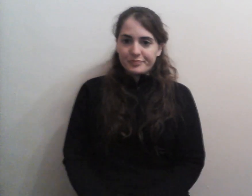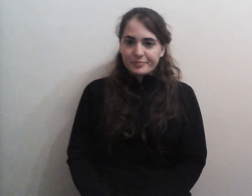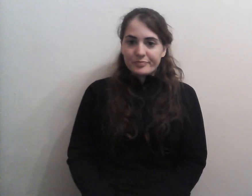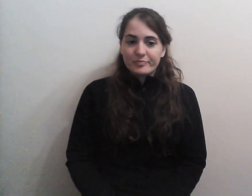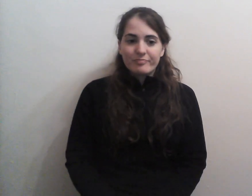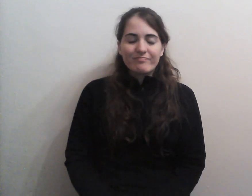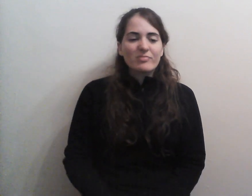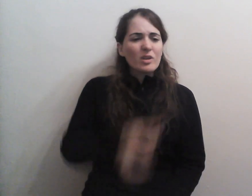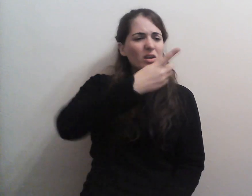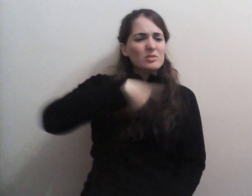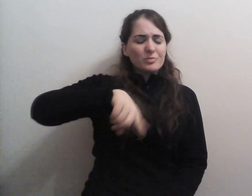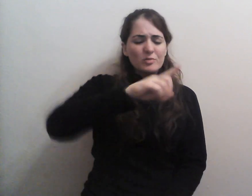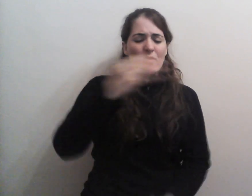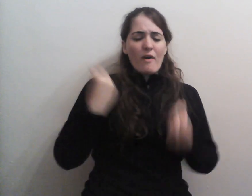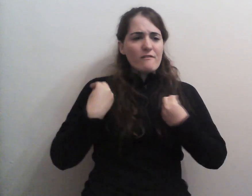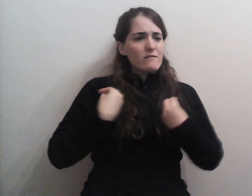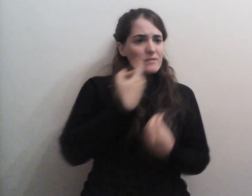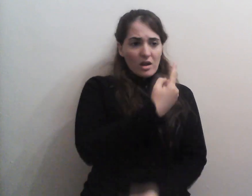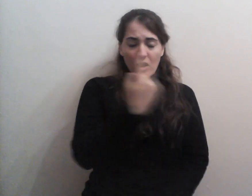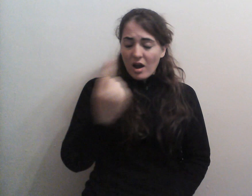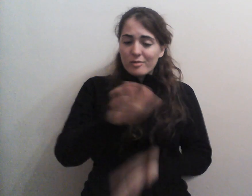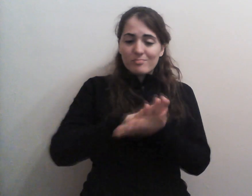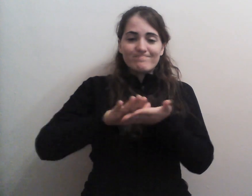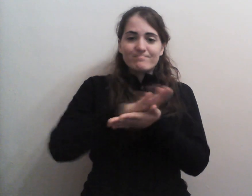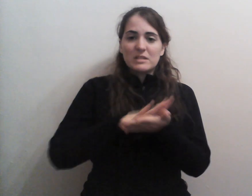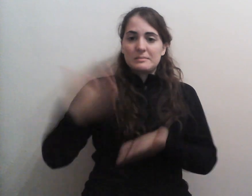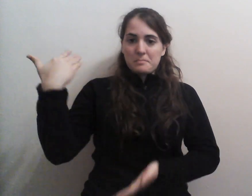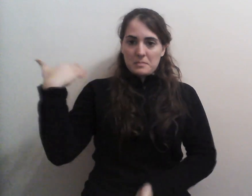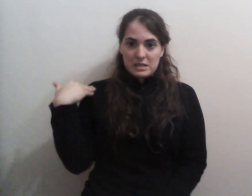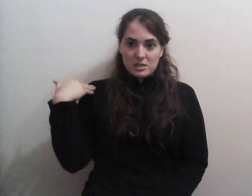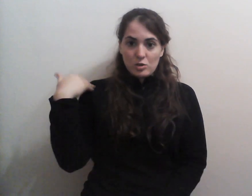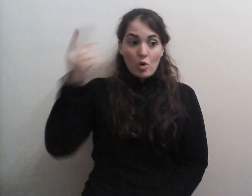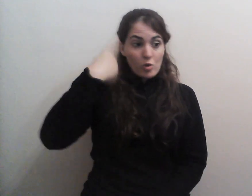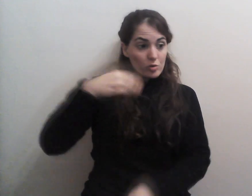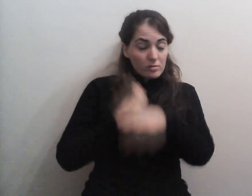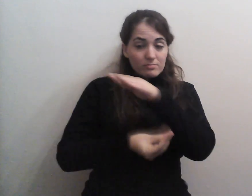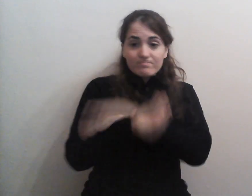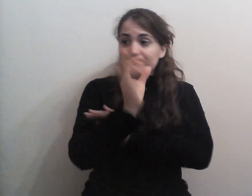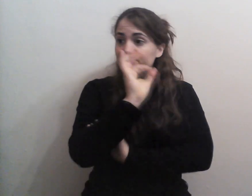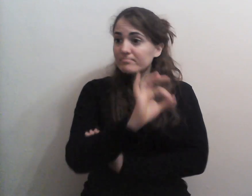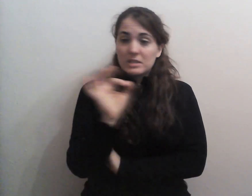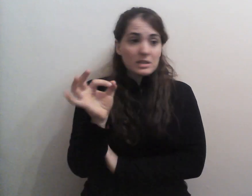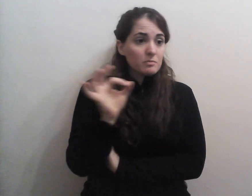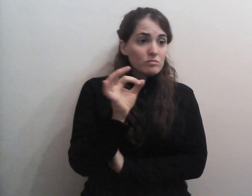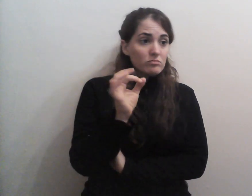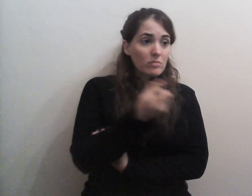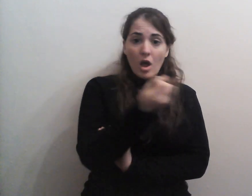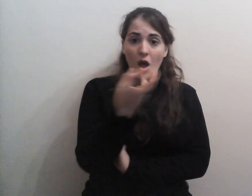Edificamos nuestras vidas sobre las realidades del pasado. Todos aquí hemos nacido. No hay nadie aquí hoy que no haya